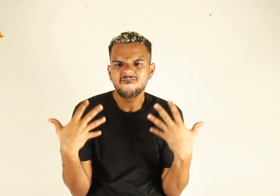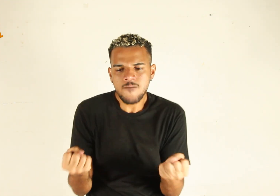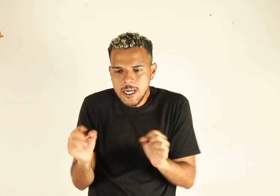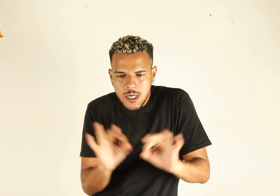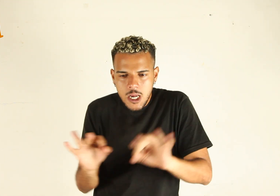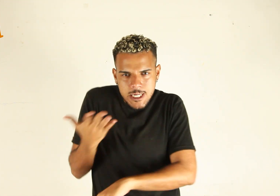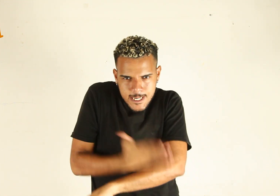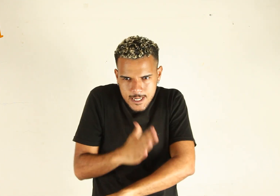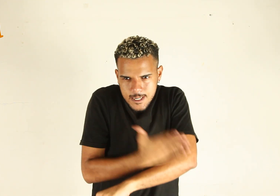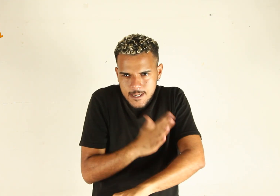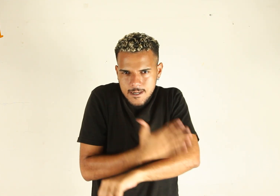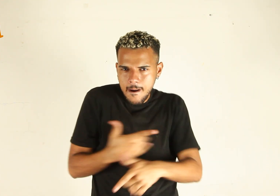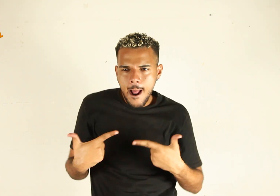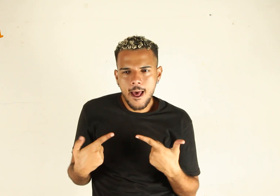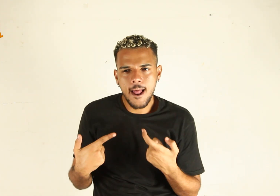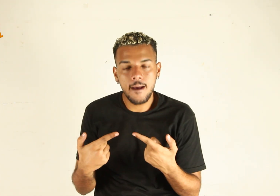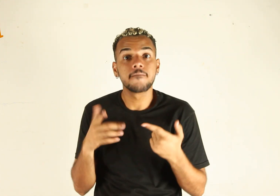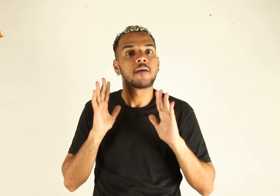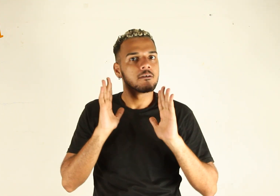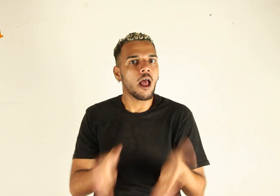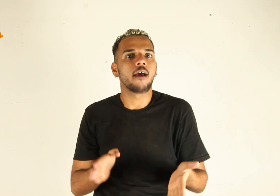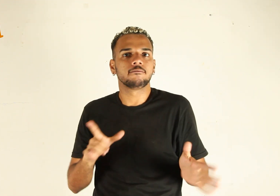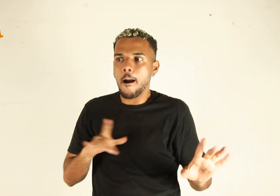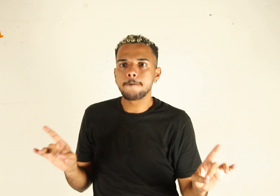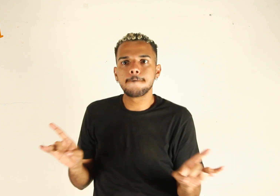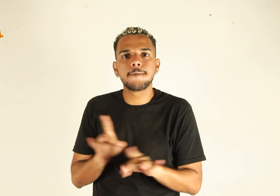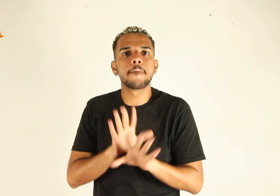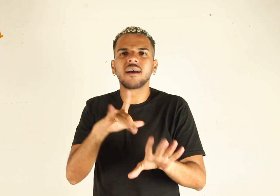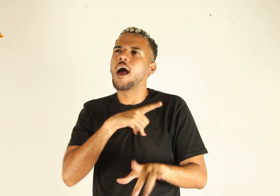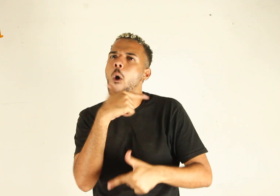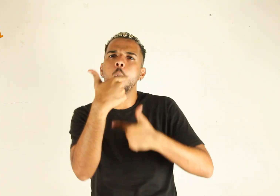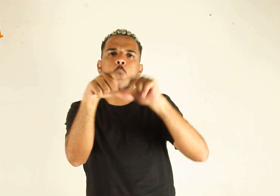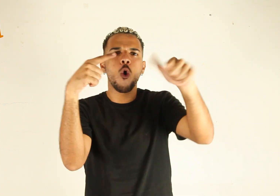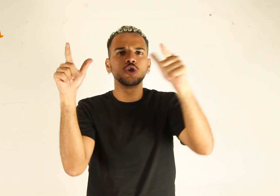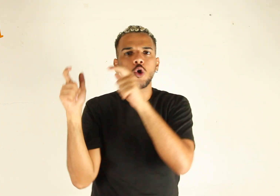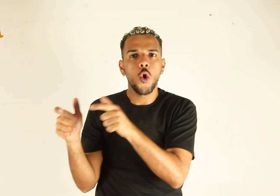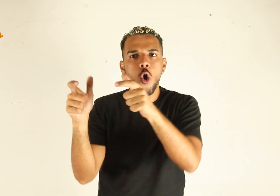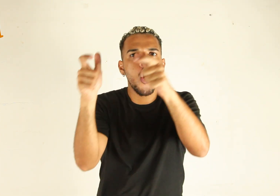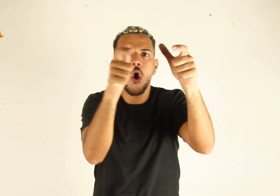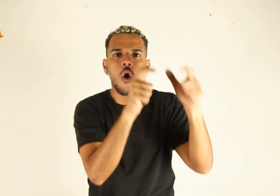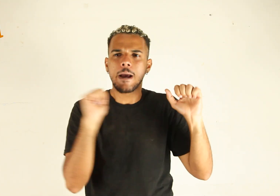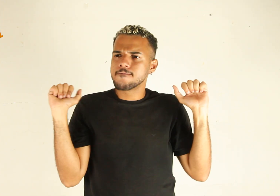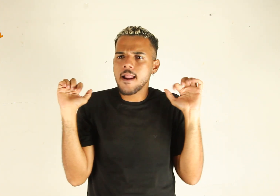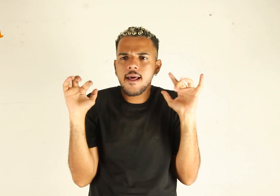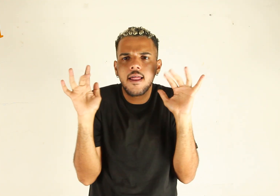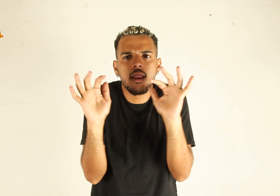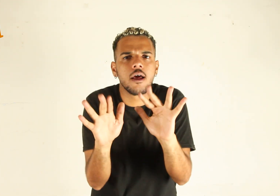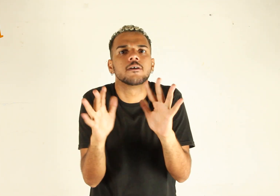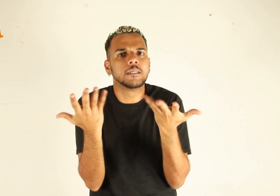Américas. No Brasil, a sua história foi trazida pelos africanos capturados pelo tráfico de escravizados,